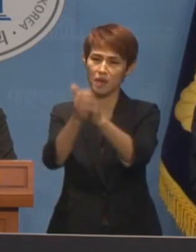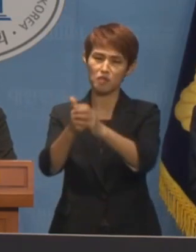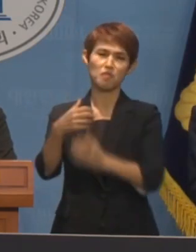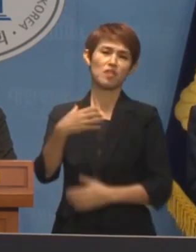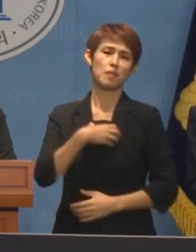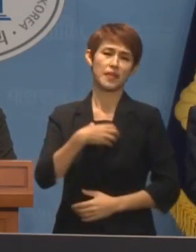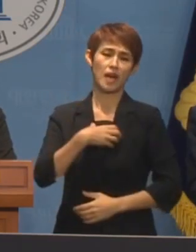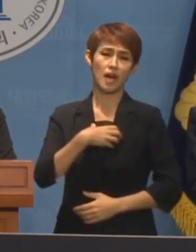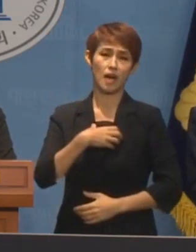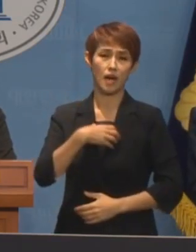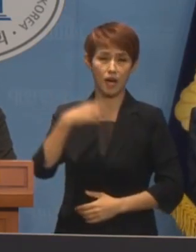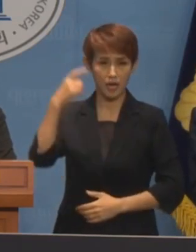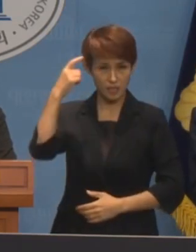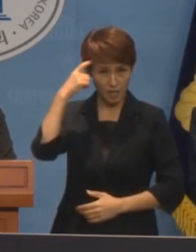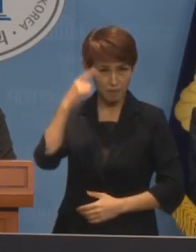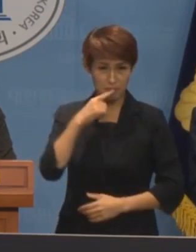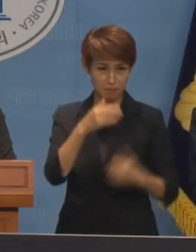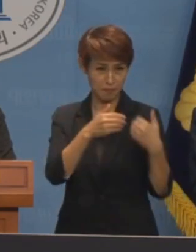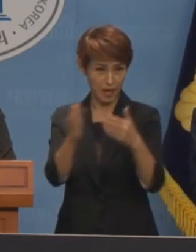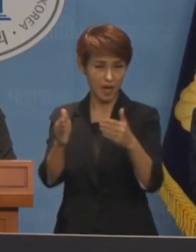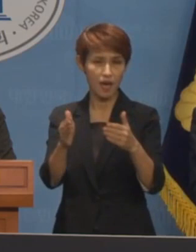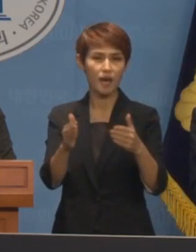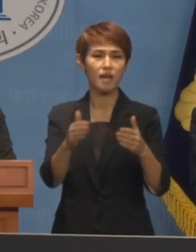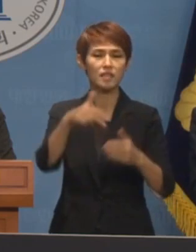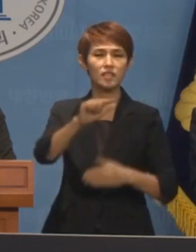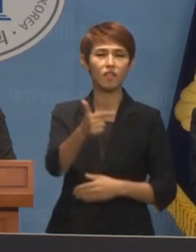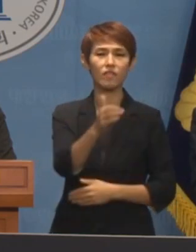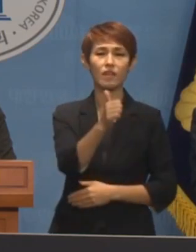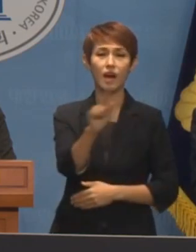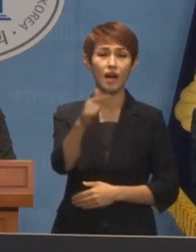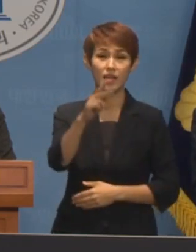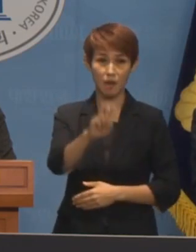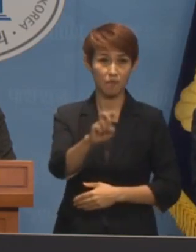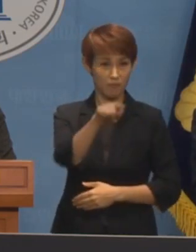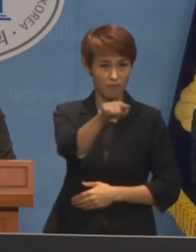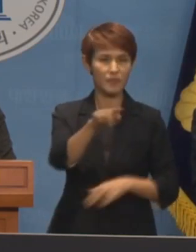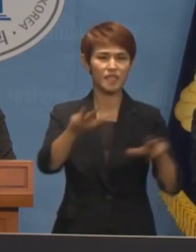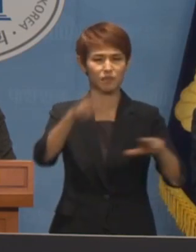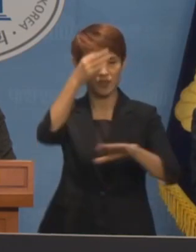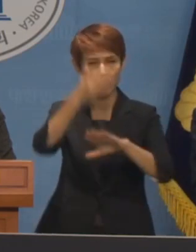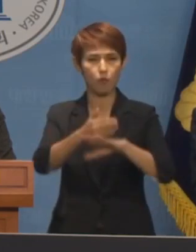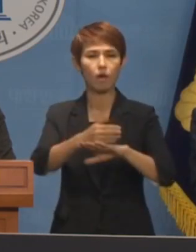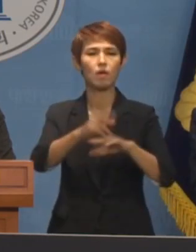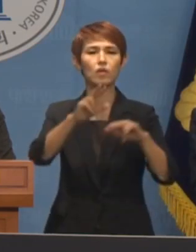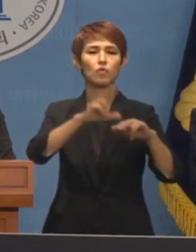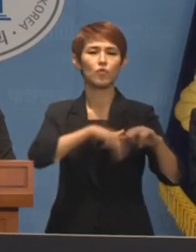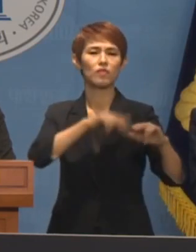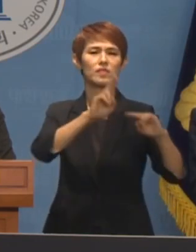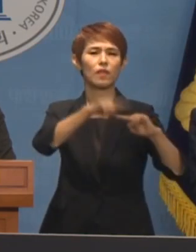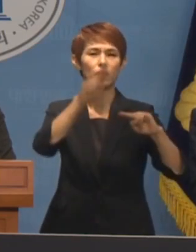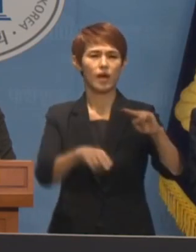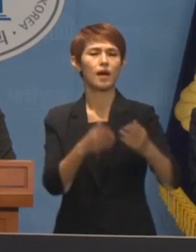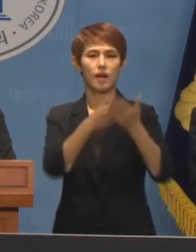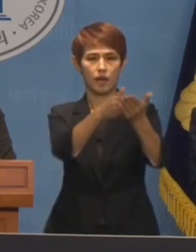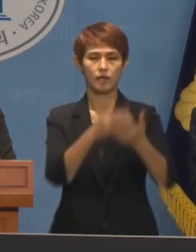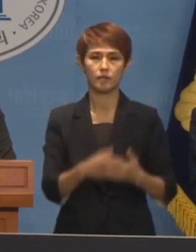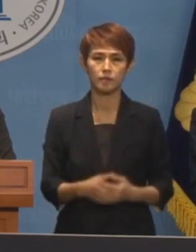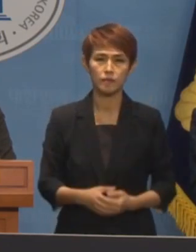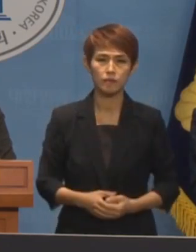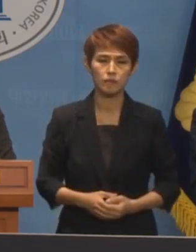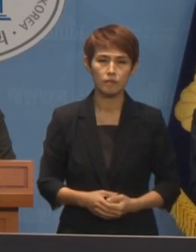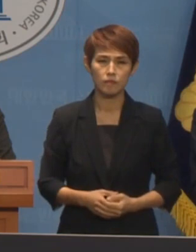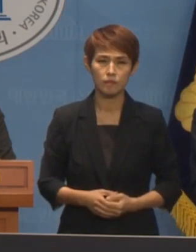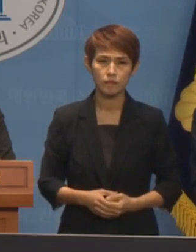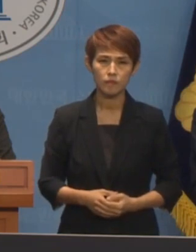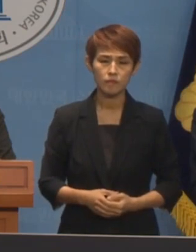위험하다는 차별적 발언을 한 개혁신당 천하람 의원은 즉시 사과하고 의원직 사퇴하라. 하나, 공직